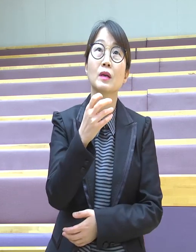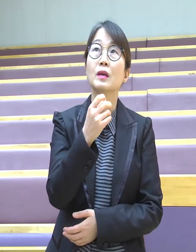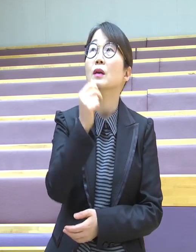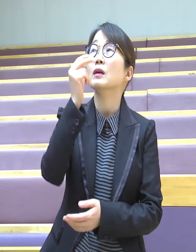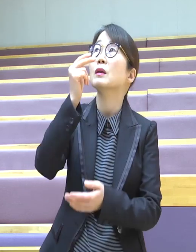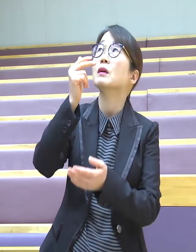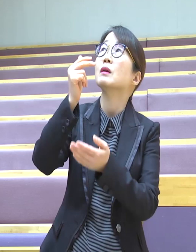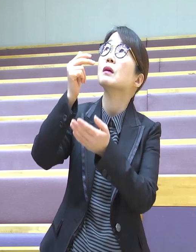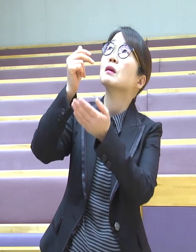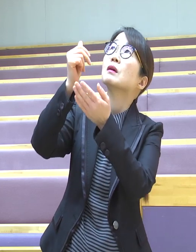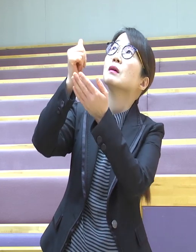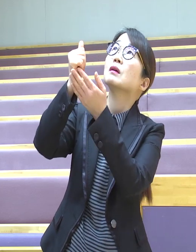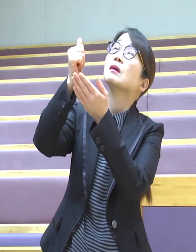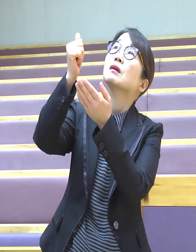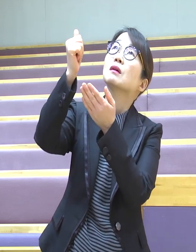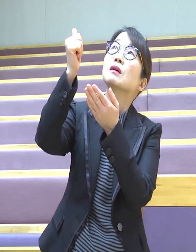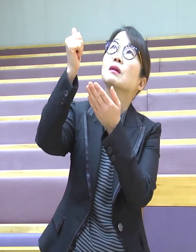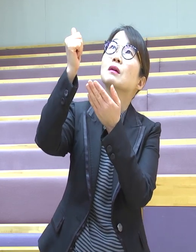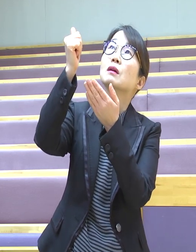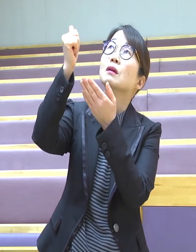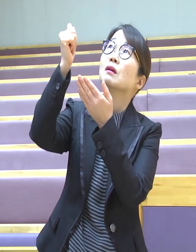무릎으로